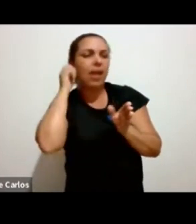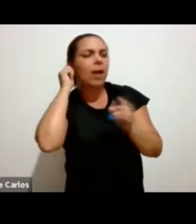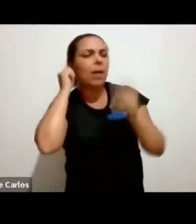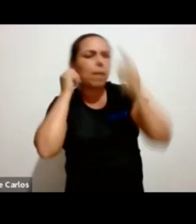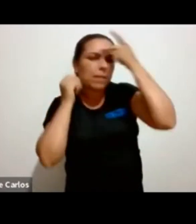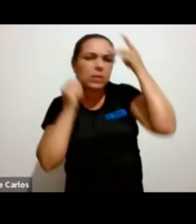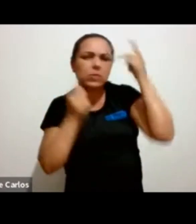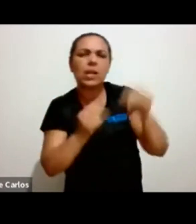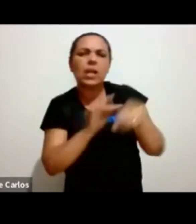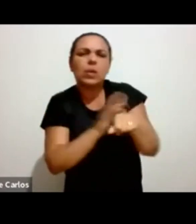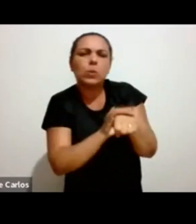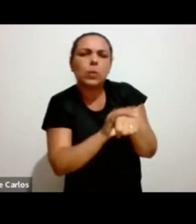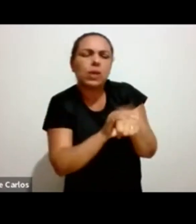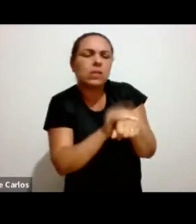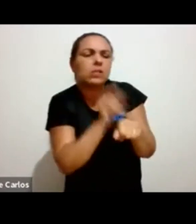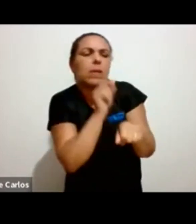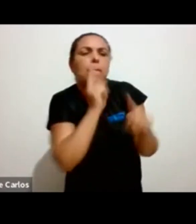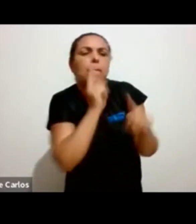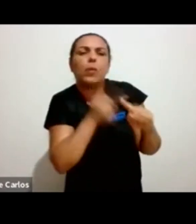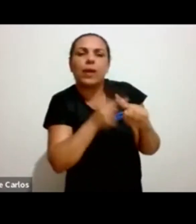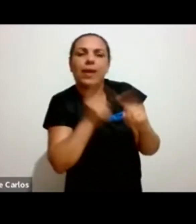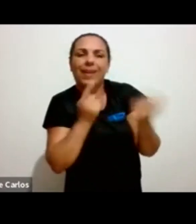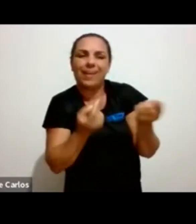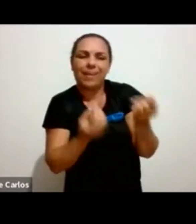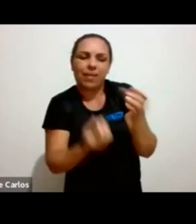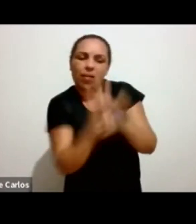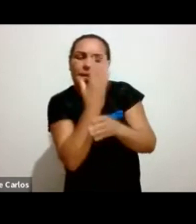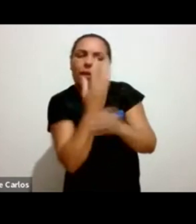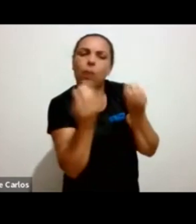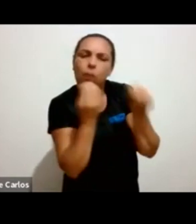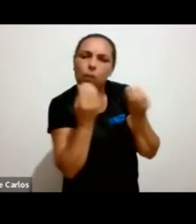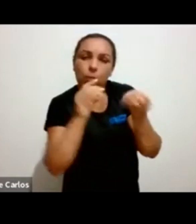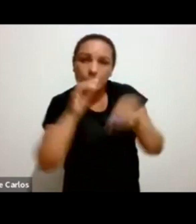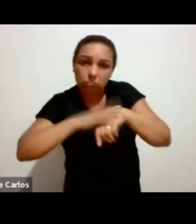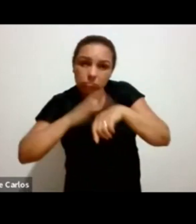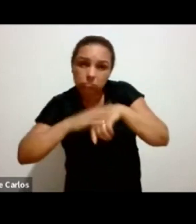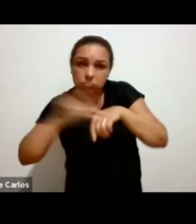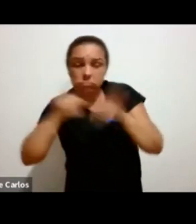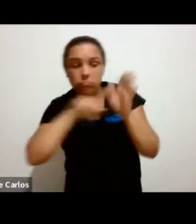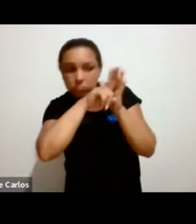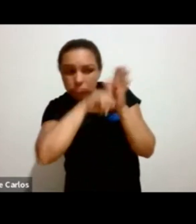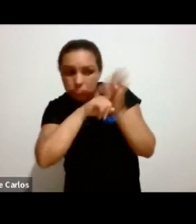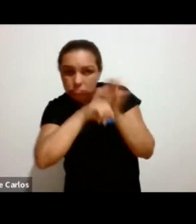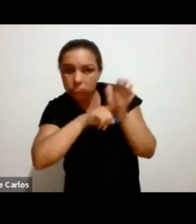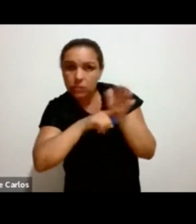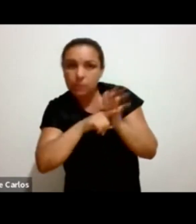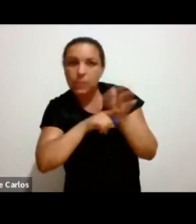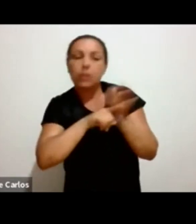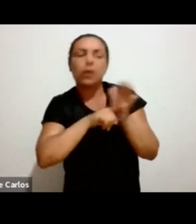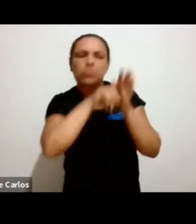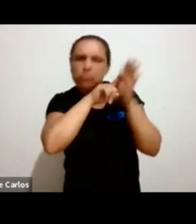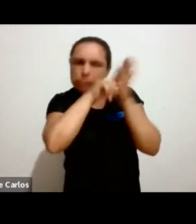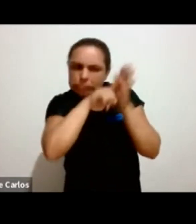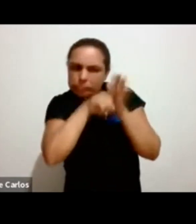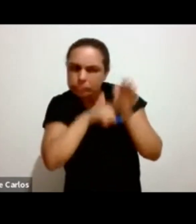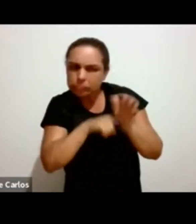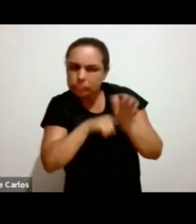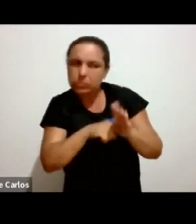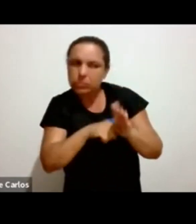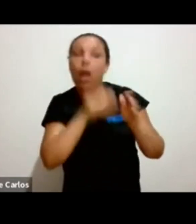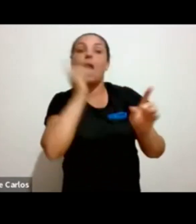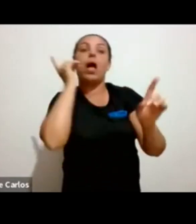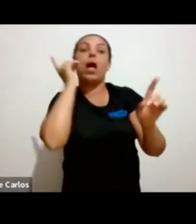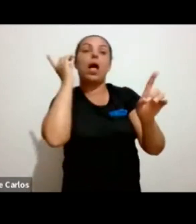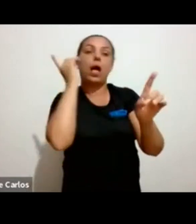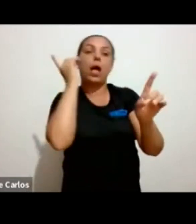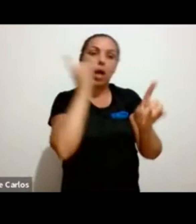está provocando essa doença. E aí sim, você vai conseguir trabalhar de uma forma que você alcance